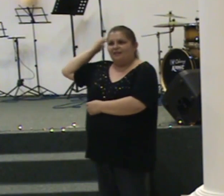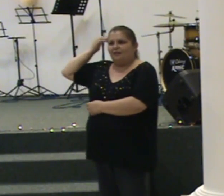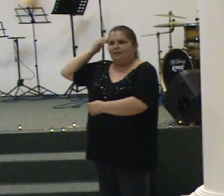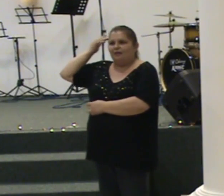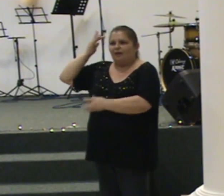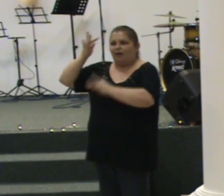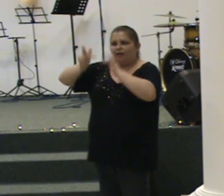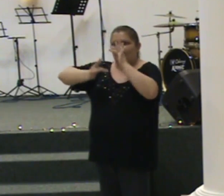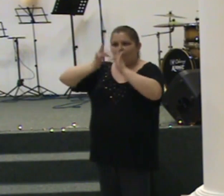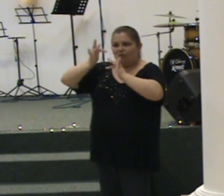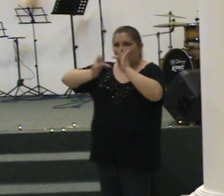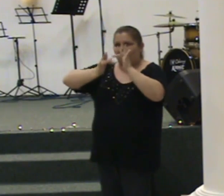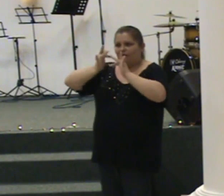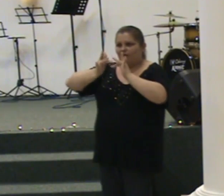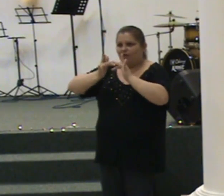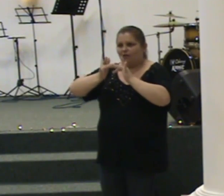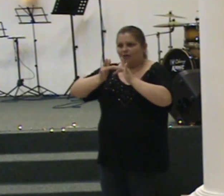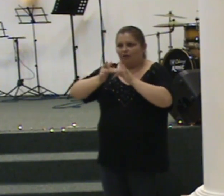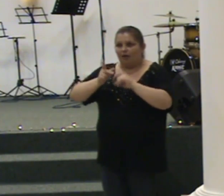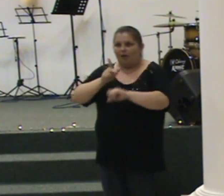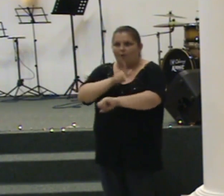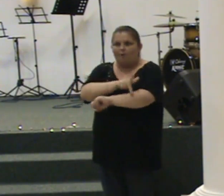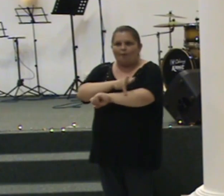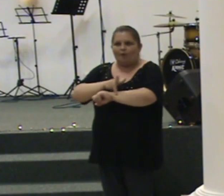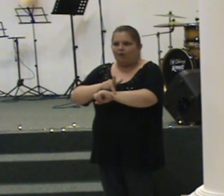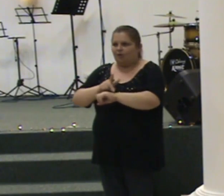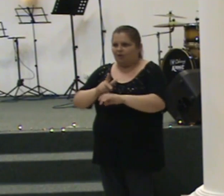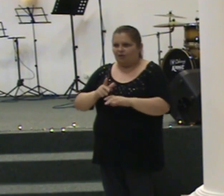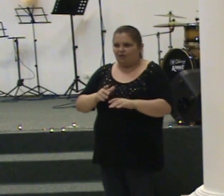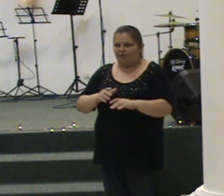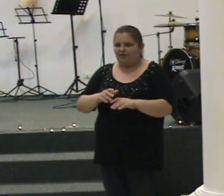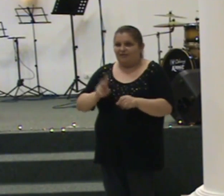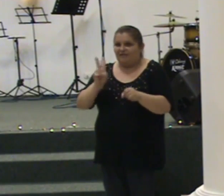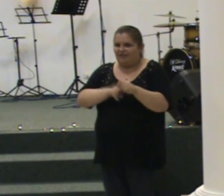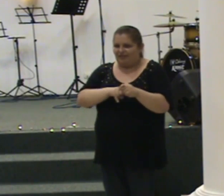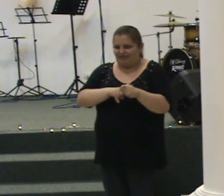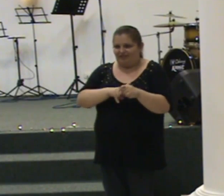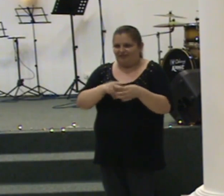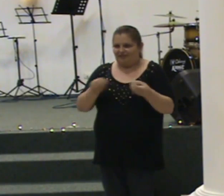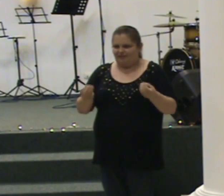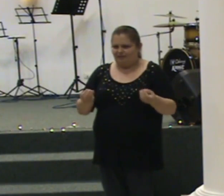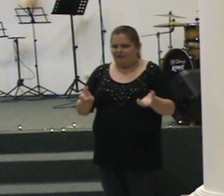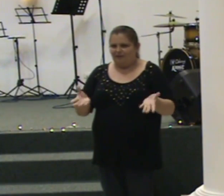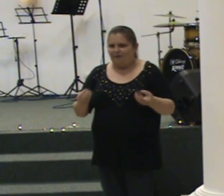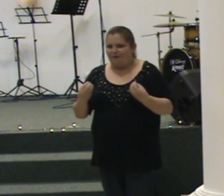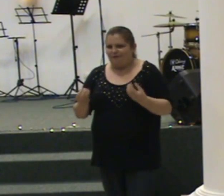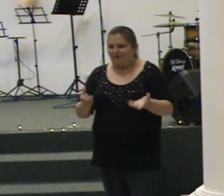a noiva, ela tinha que estar pura, imaculada. De repente,